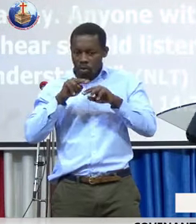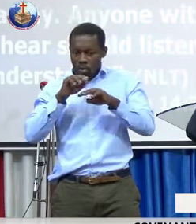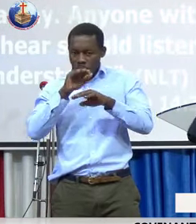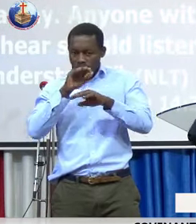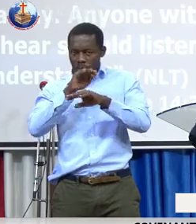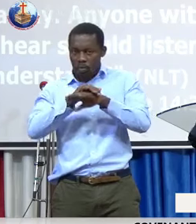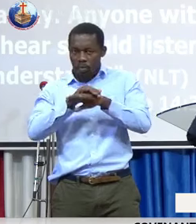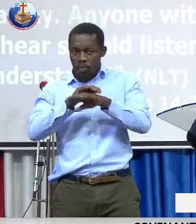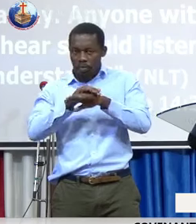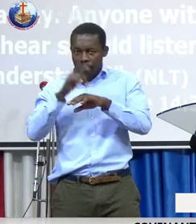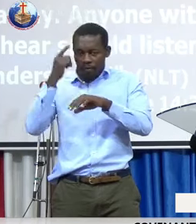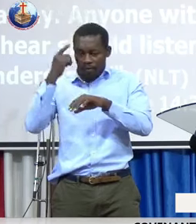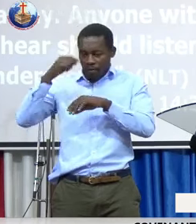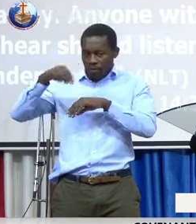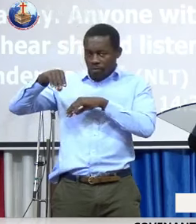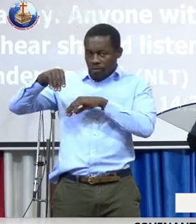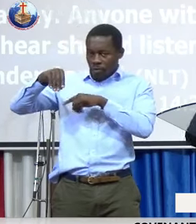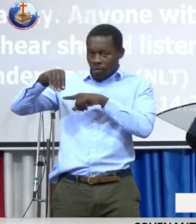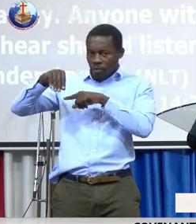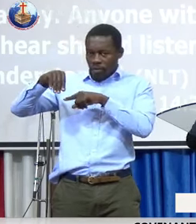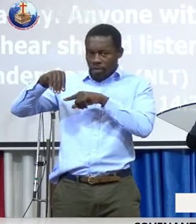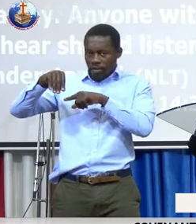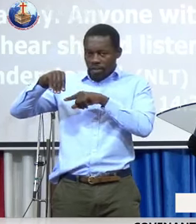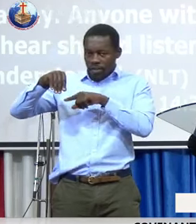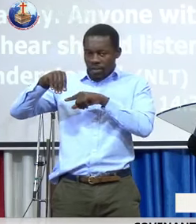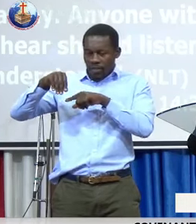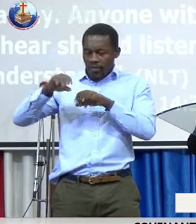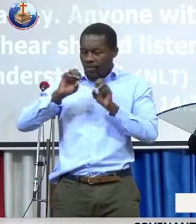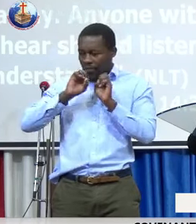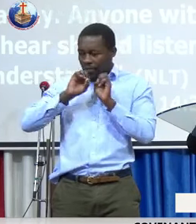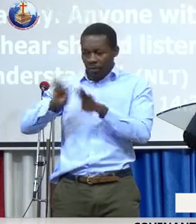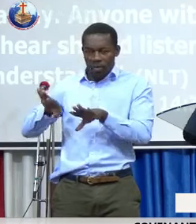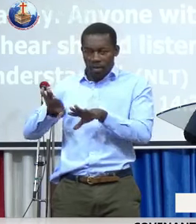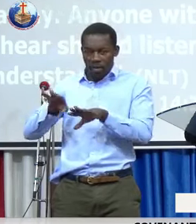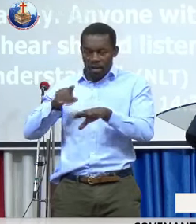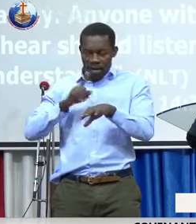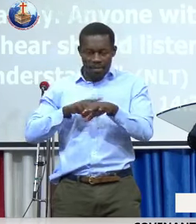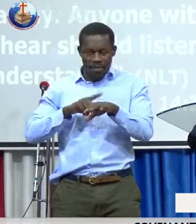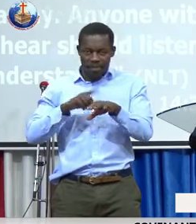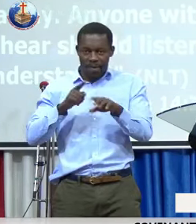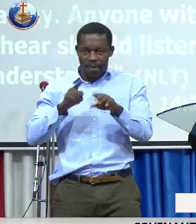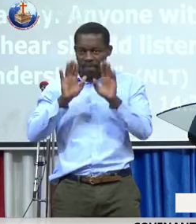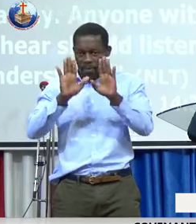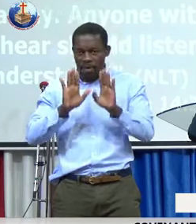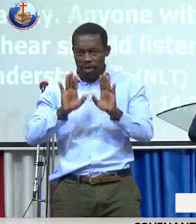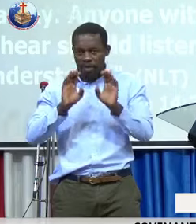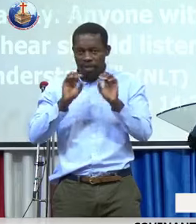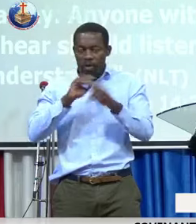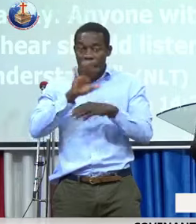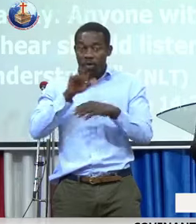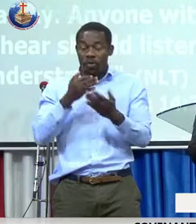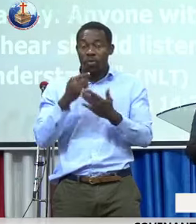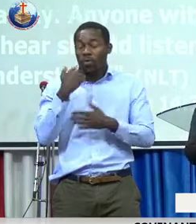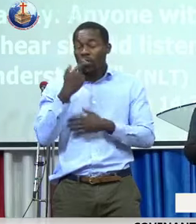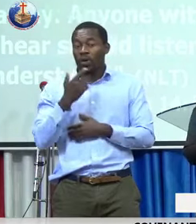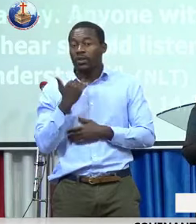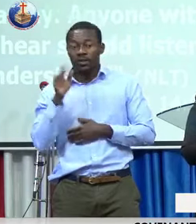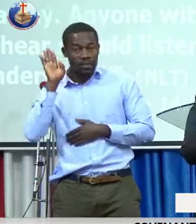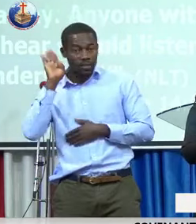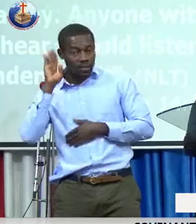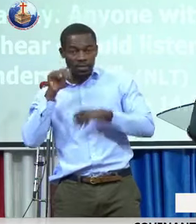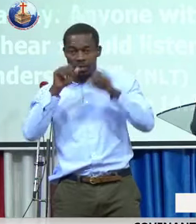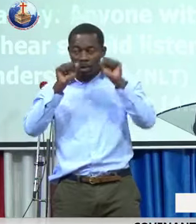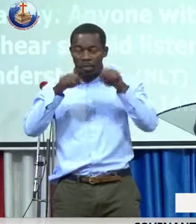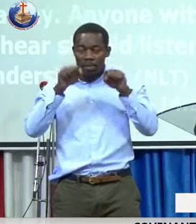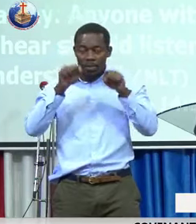the soil nor for fertilizer. It is thrown away. Anyone who is willing to hear should listen and understand.